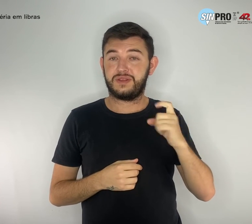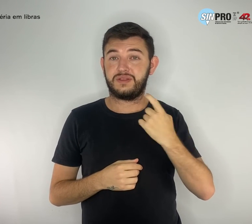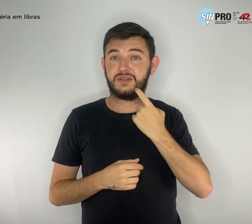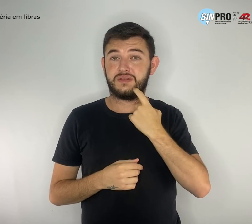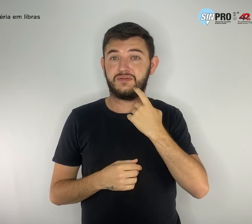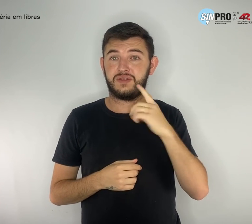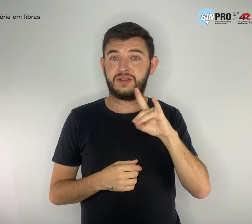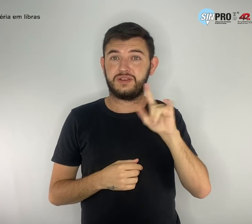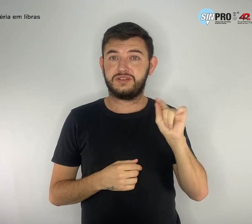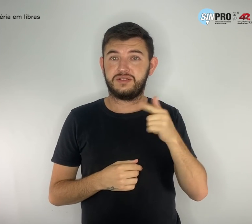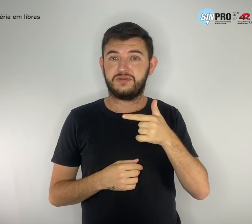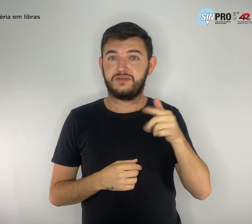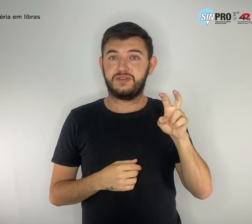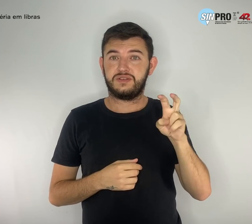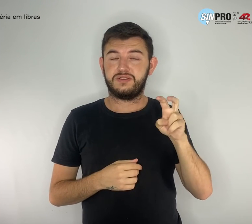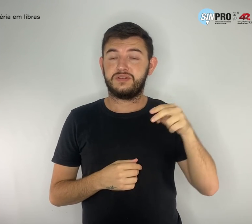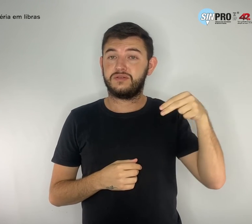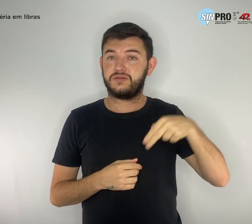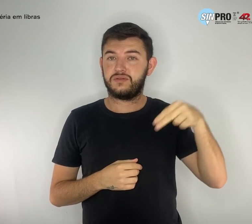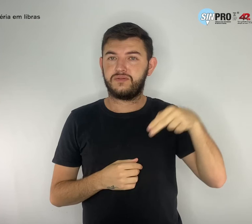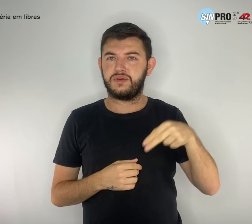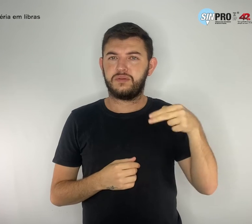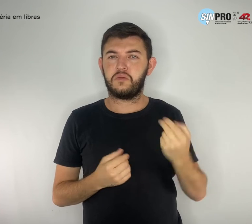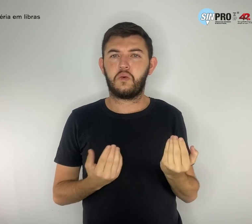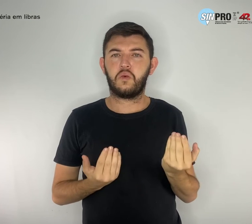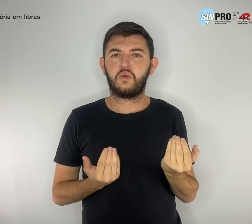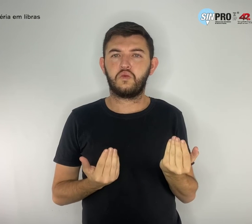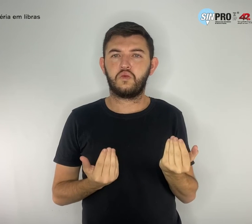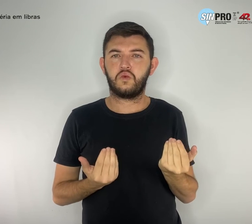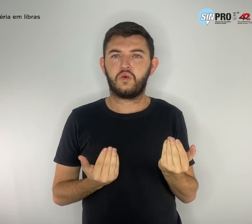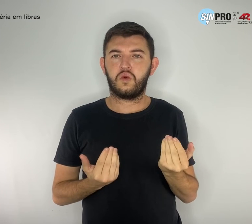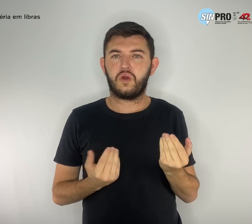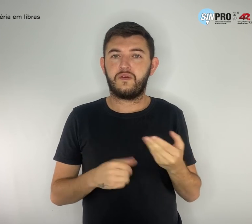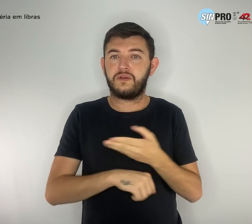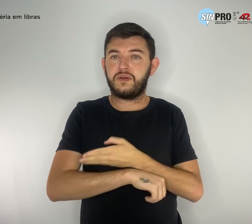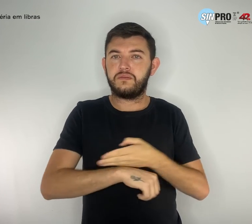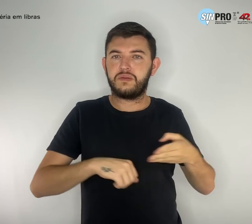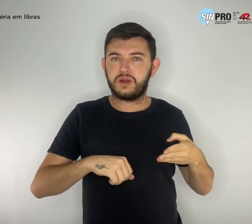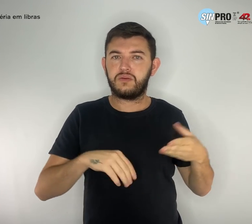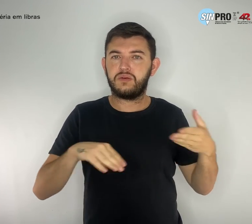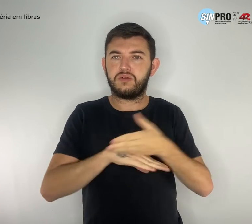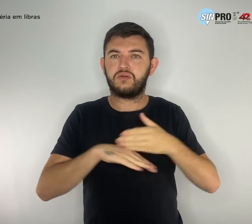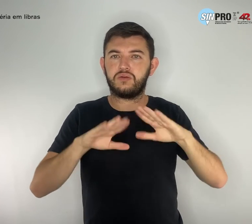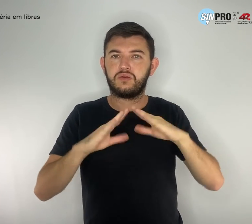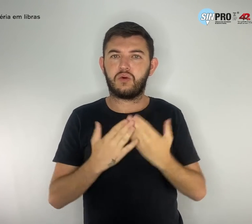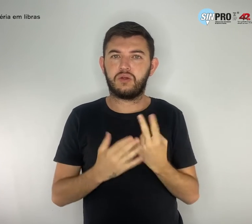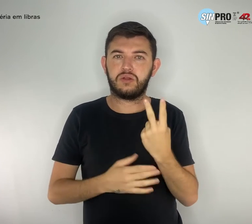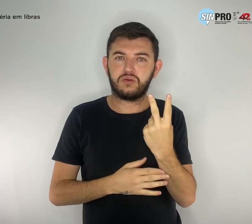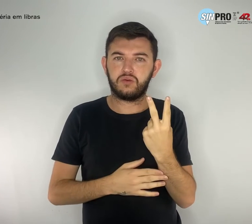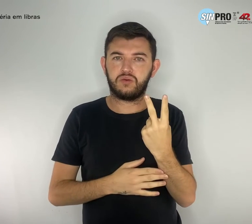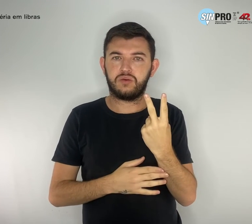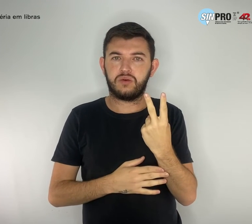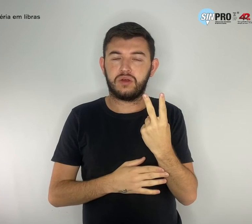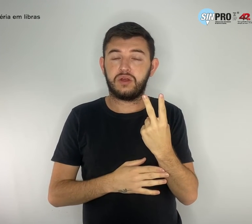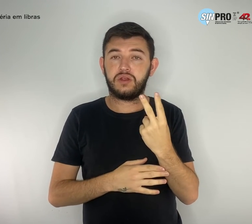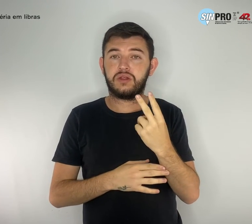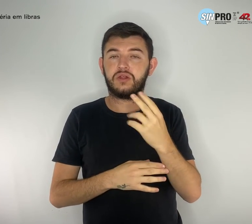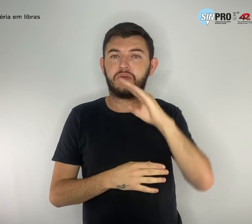branco de 16 anos invadiu 2 escolas no Espírito Santo. Matou 3 pessoas.